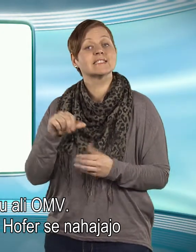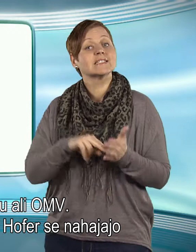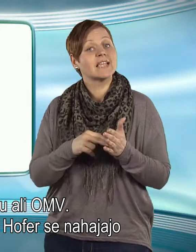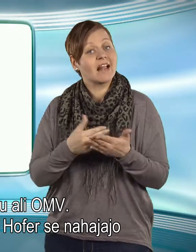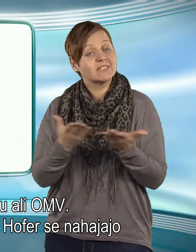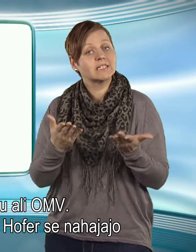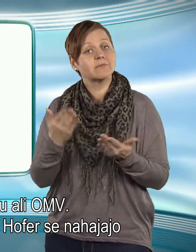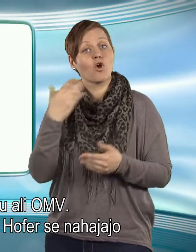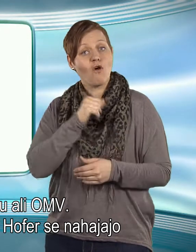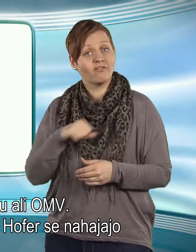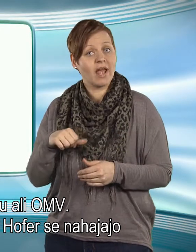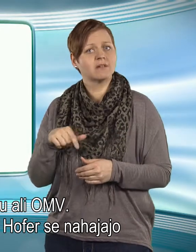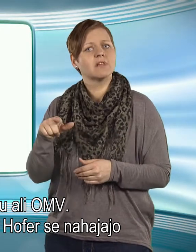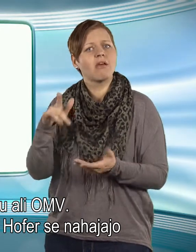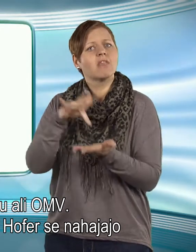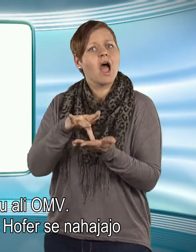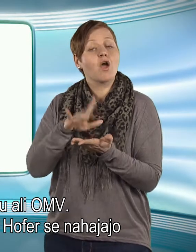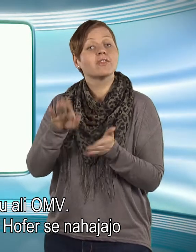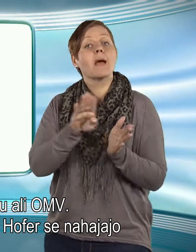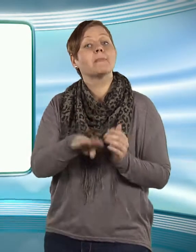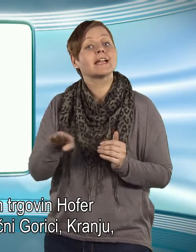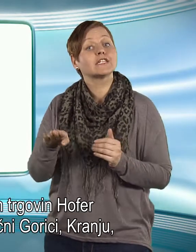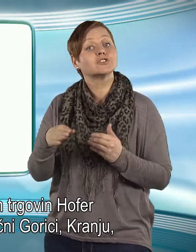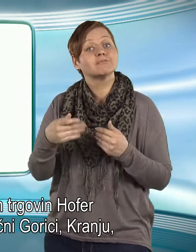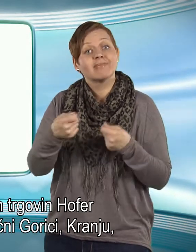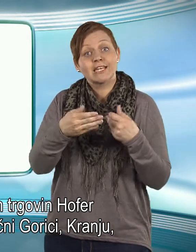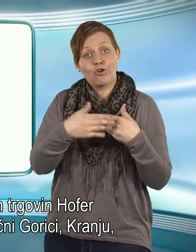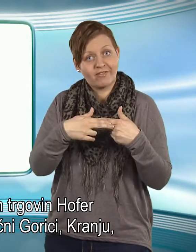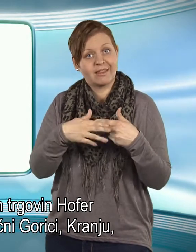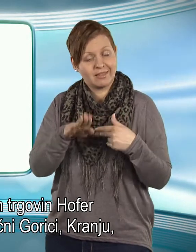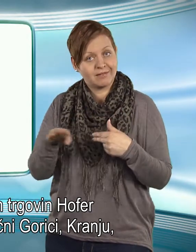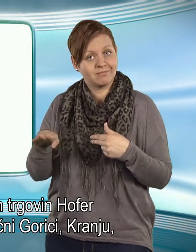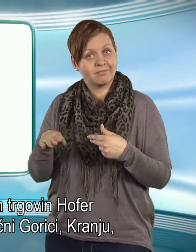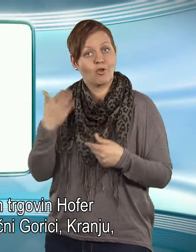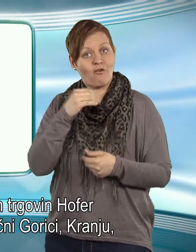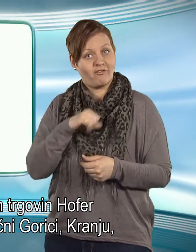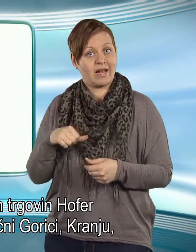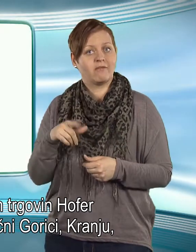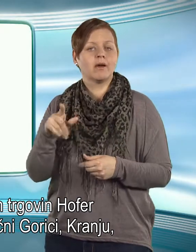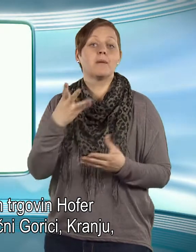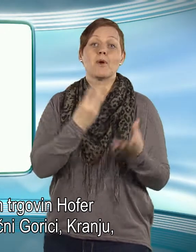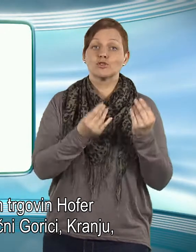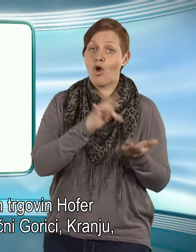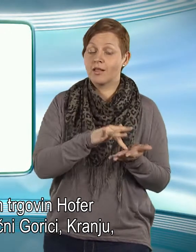Bencinski servisi Hofer se nahajajo na parkiriščih trgovin Hofer v Postojni, Ivančni